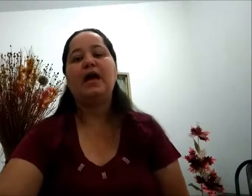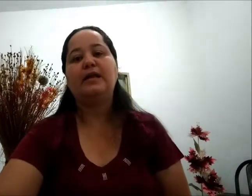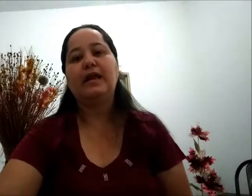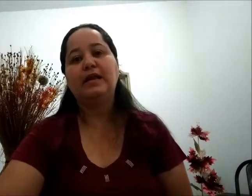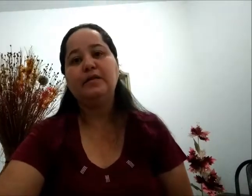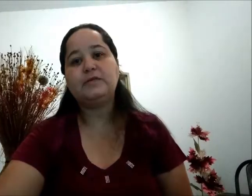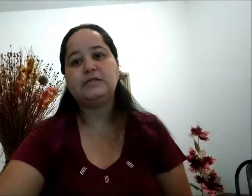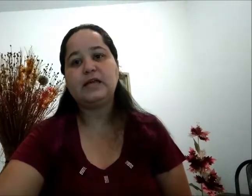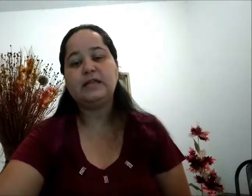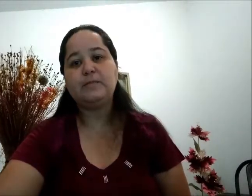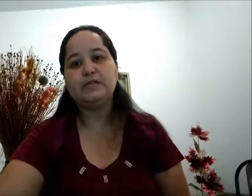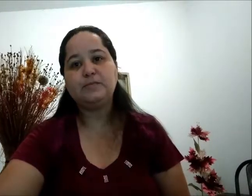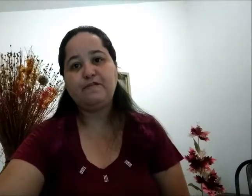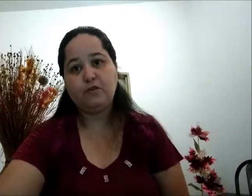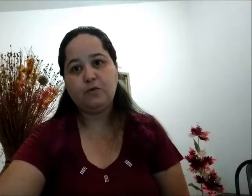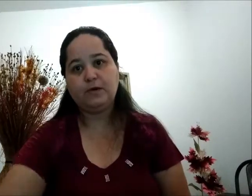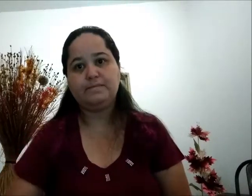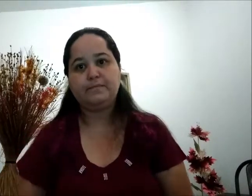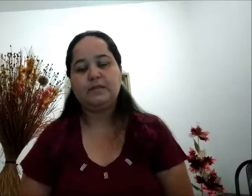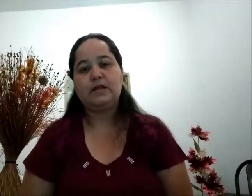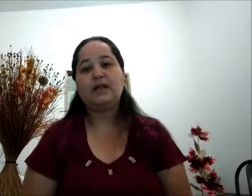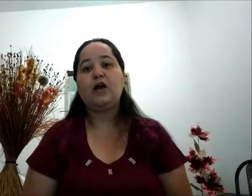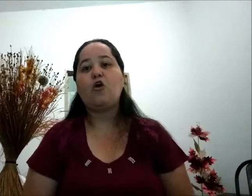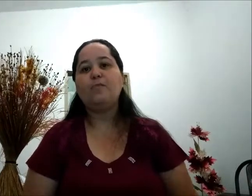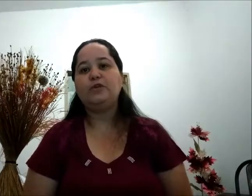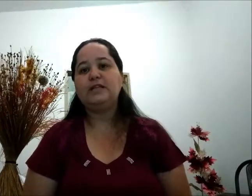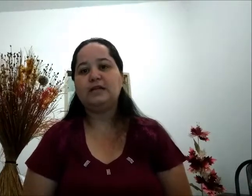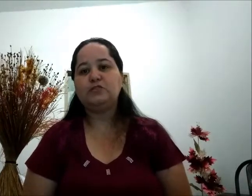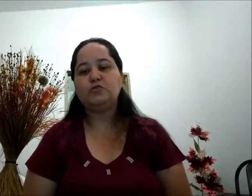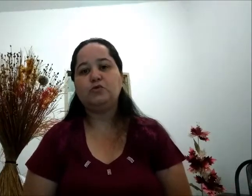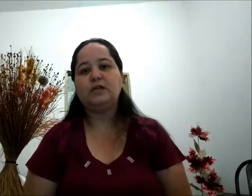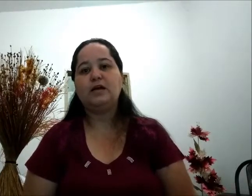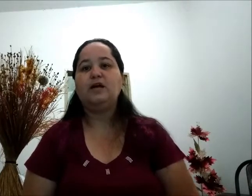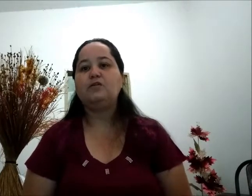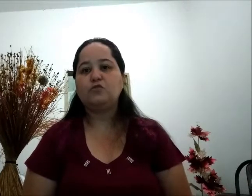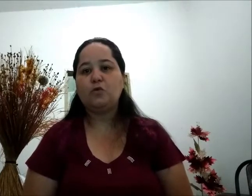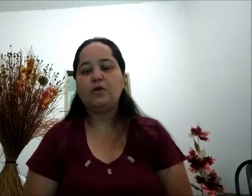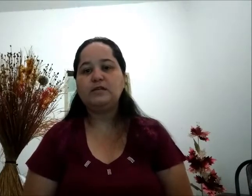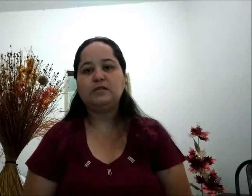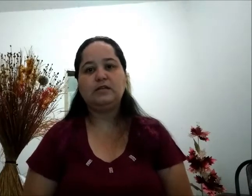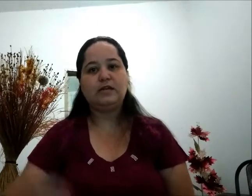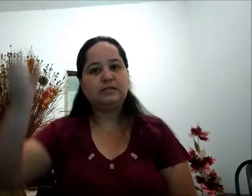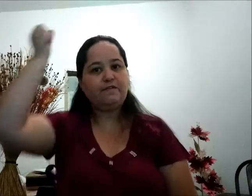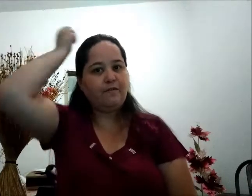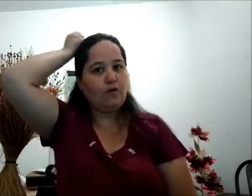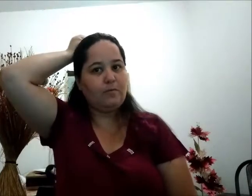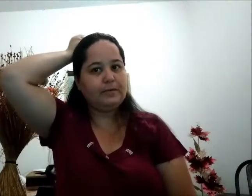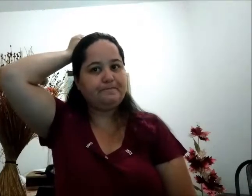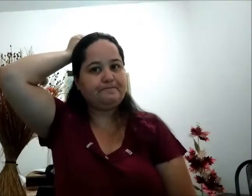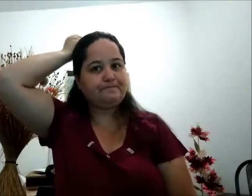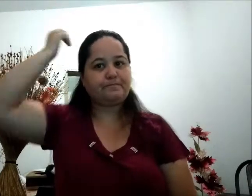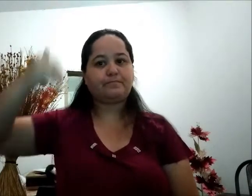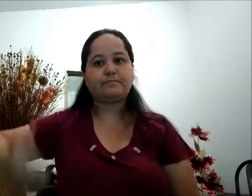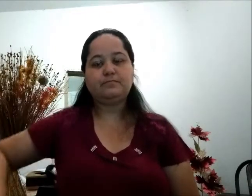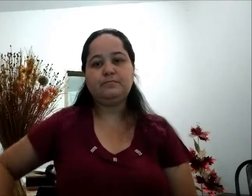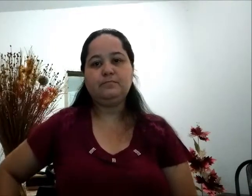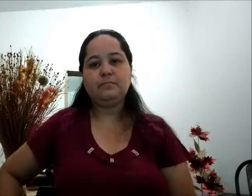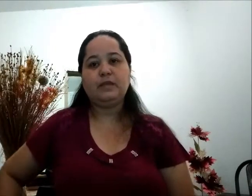na Libras é da mesma forma, né? Na comunidade surda eu sou conhecida dessa forma.